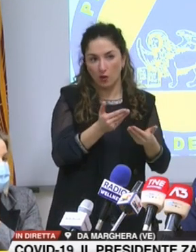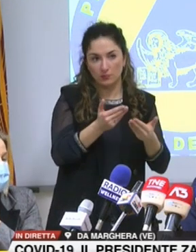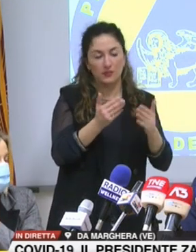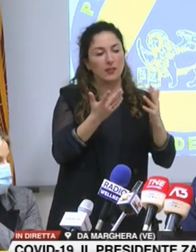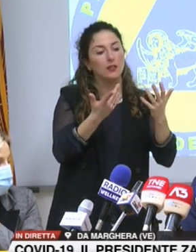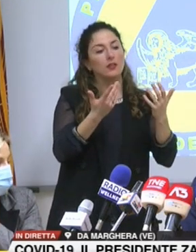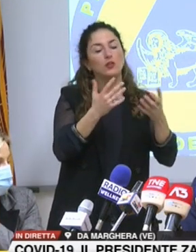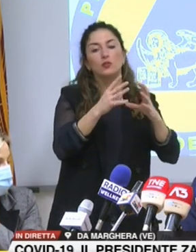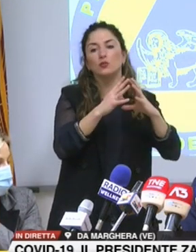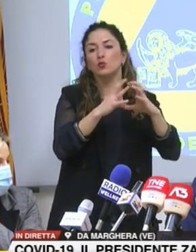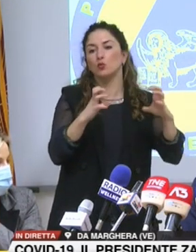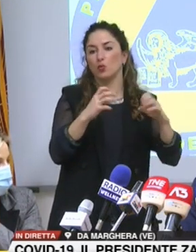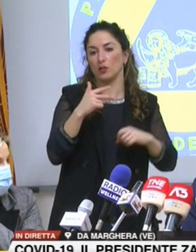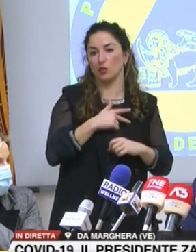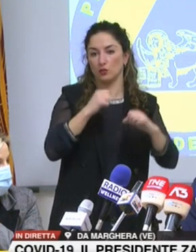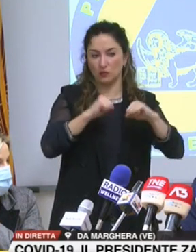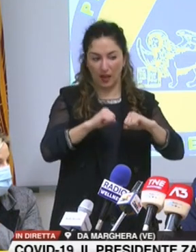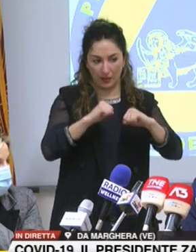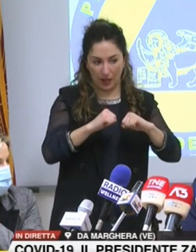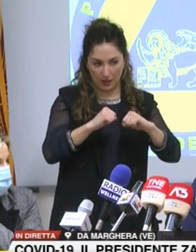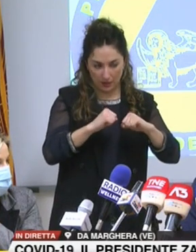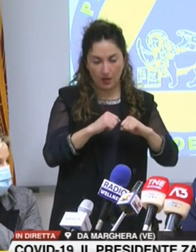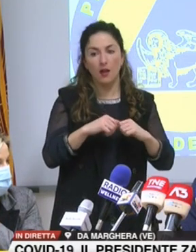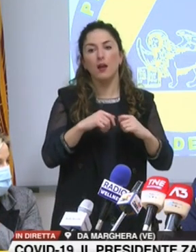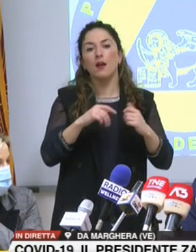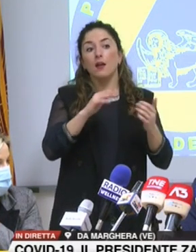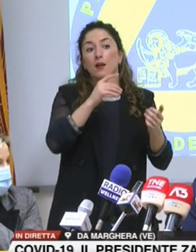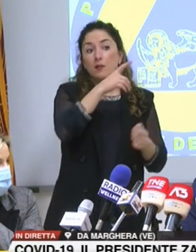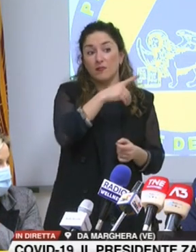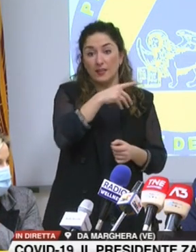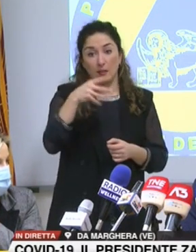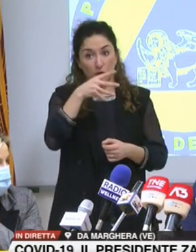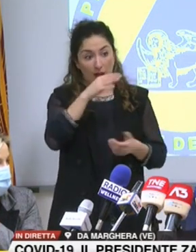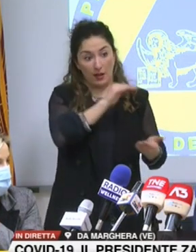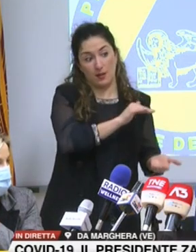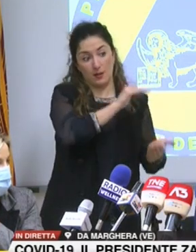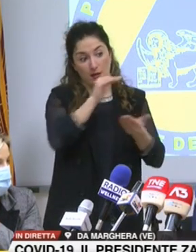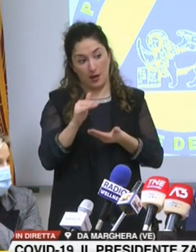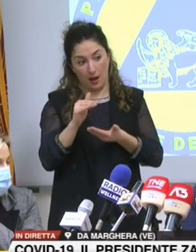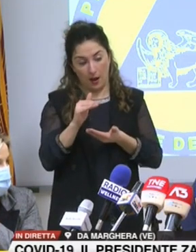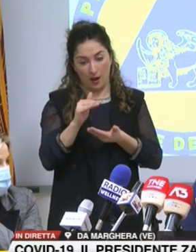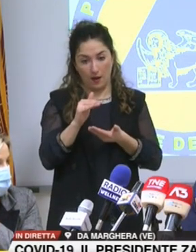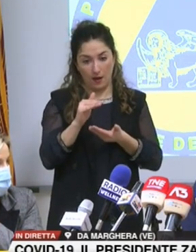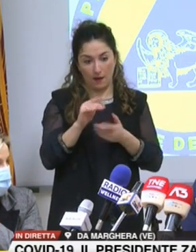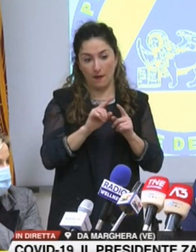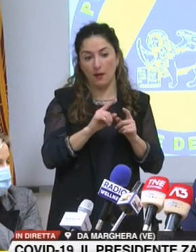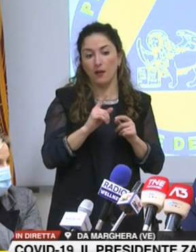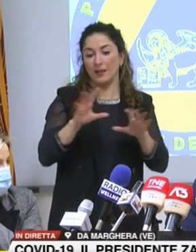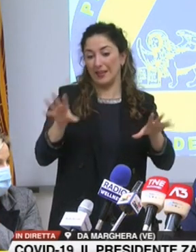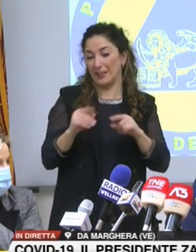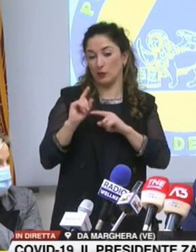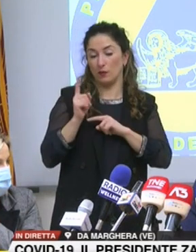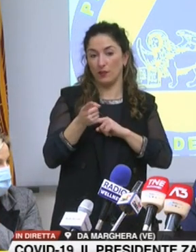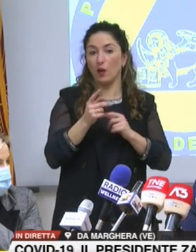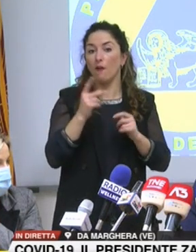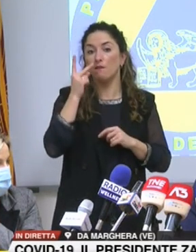territoriali. Tutto quello che noi avremo di Pfizer e Moderna dall'inizio della campagna fino a febbraio